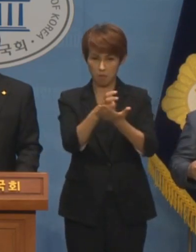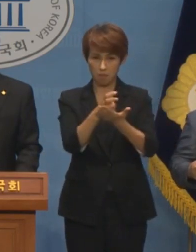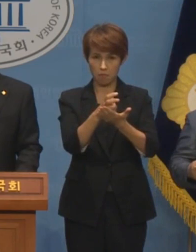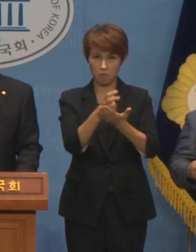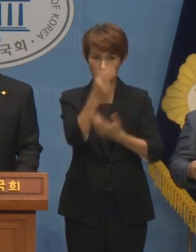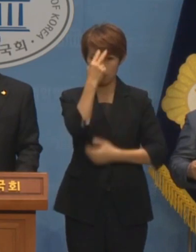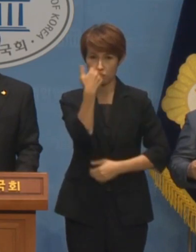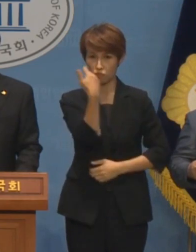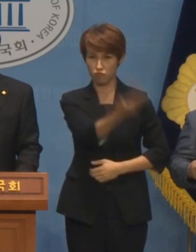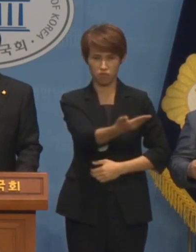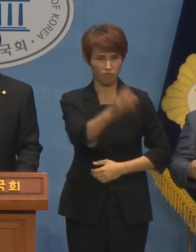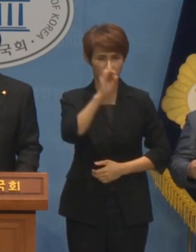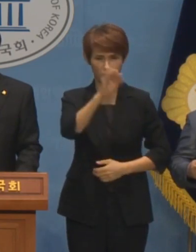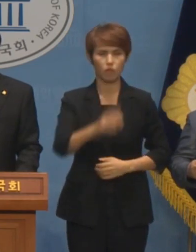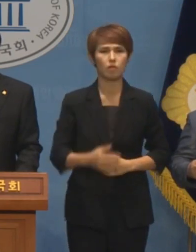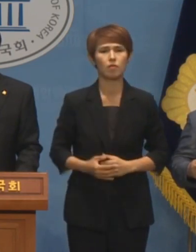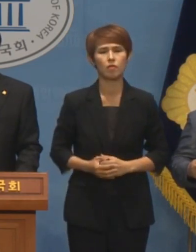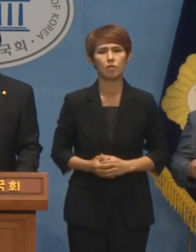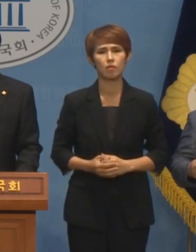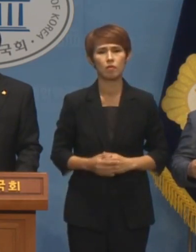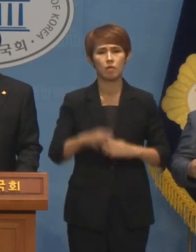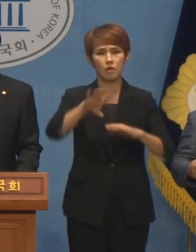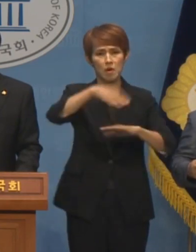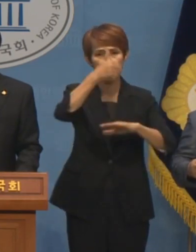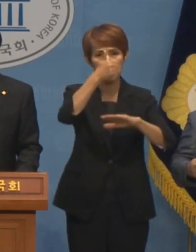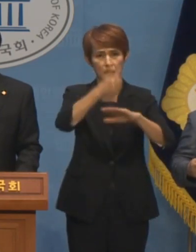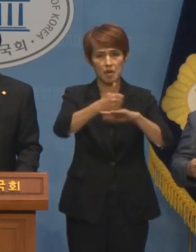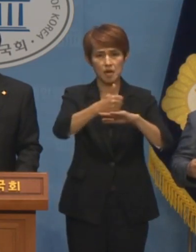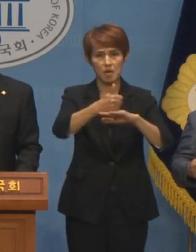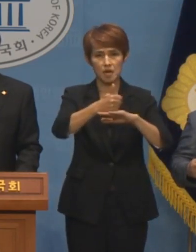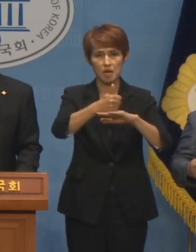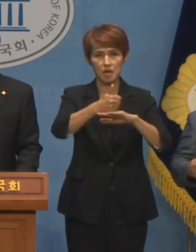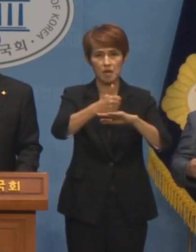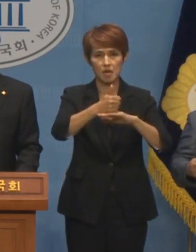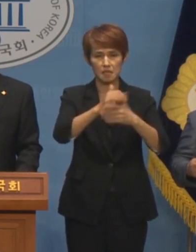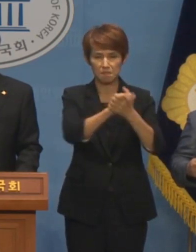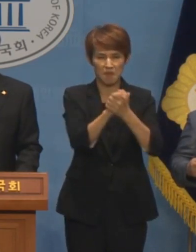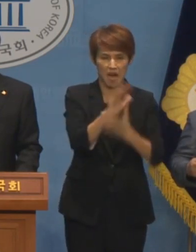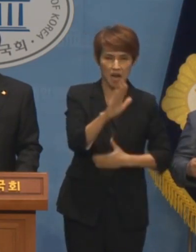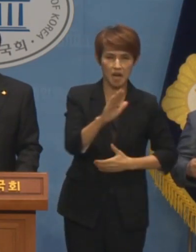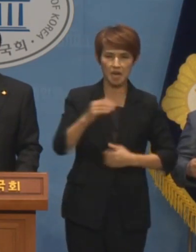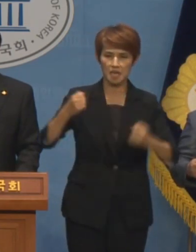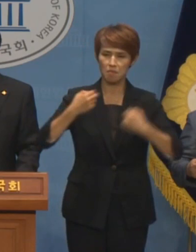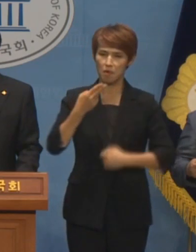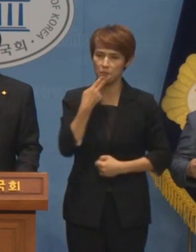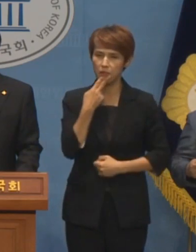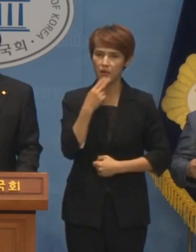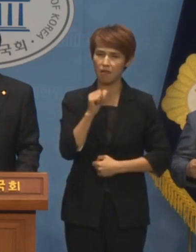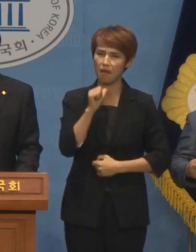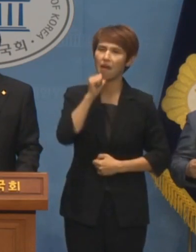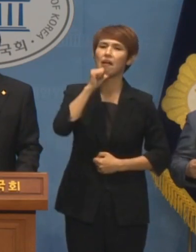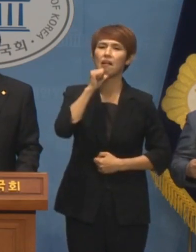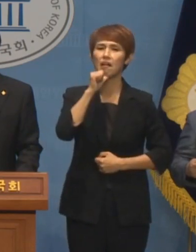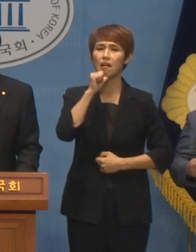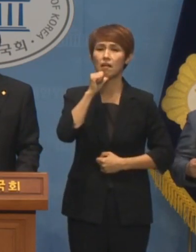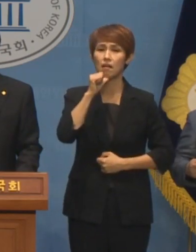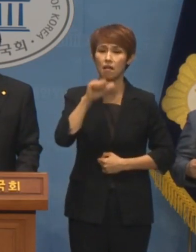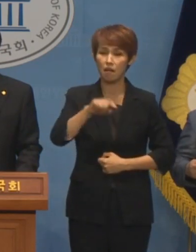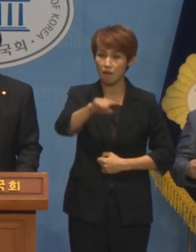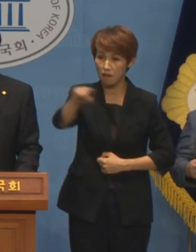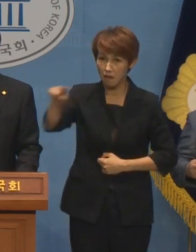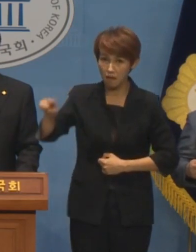이루어져서는 안 되는 것이고 국왕과 가깝지 않고 힘이 없고 가난하고 권력과 아무런 관련이 없는